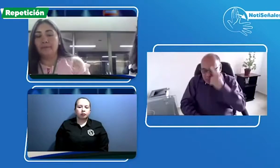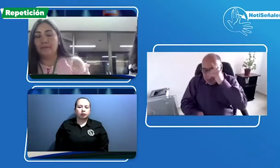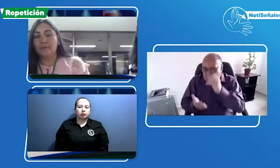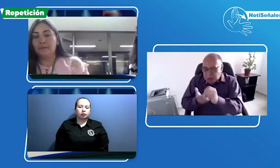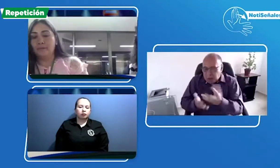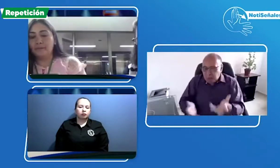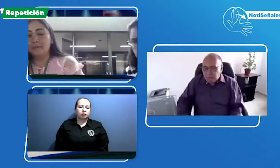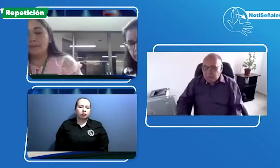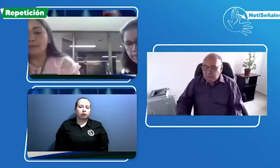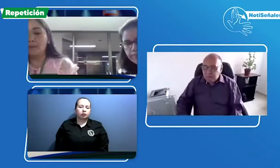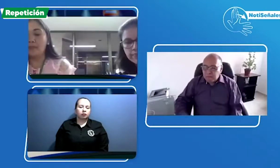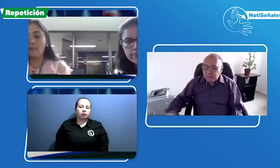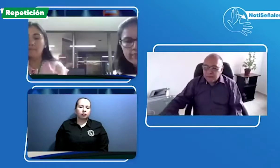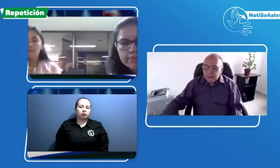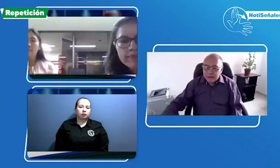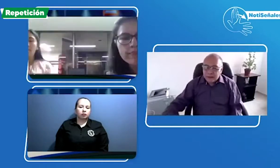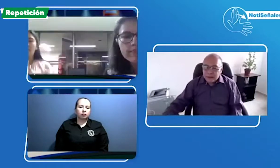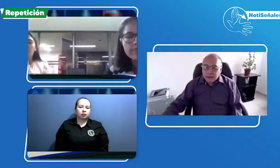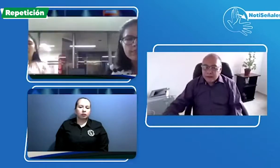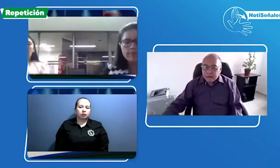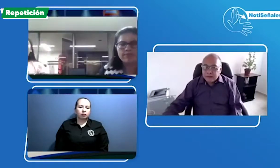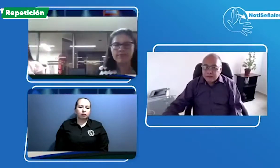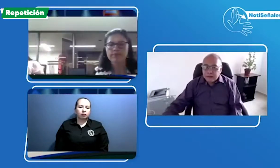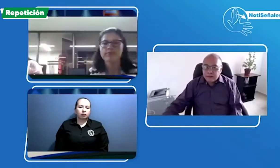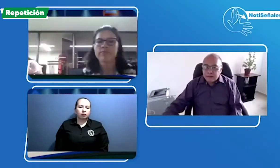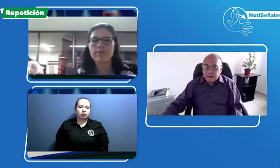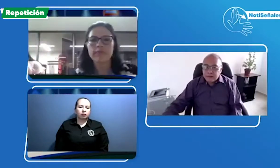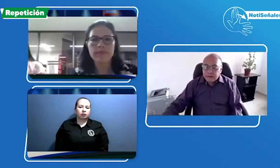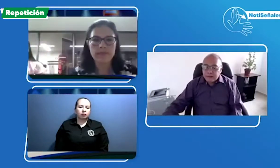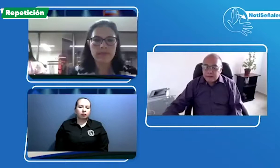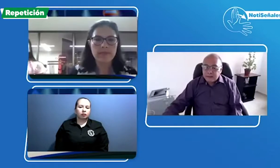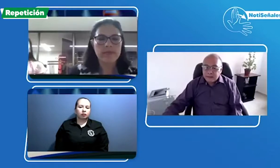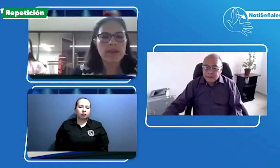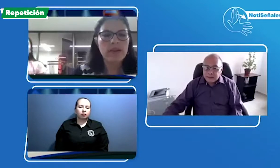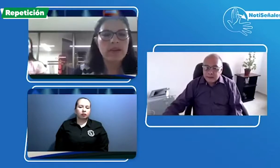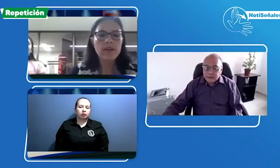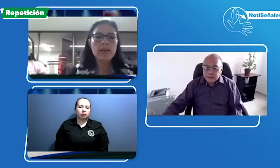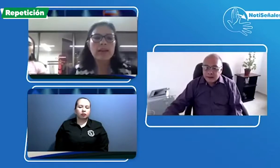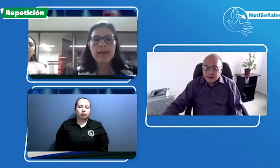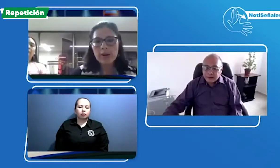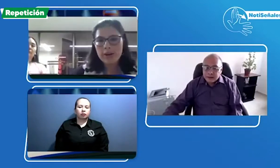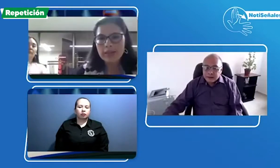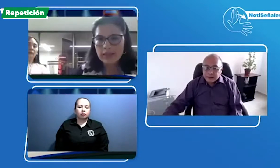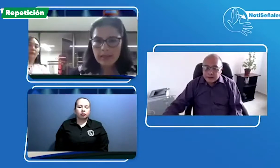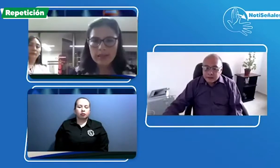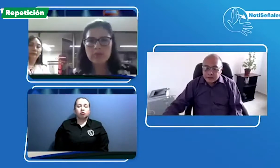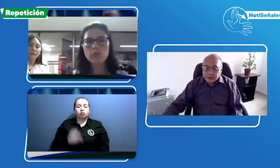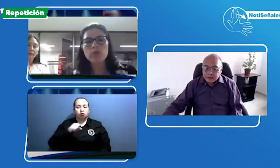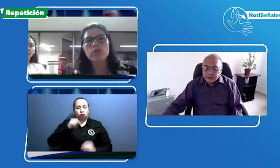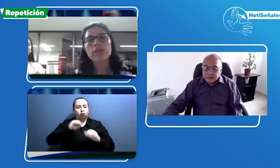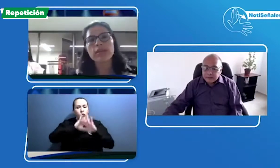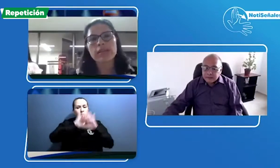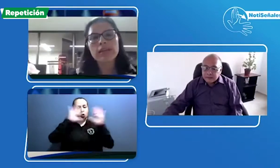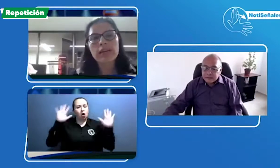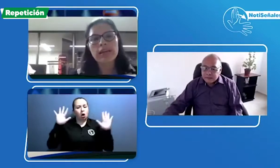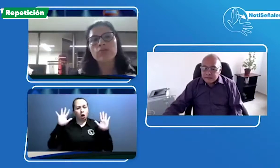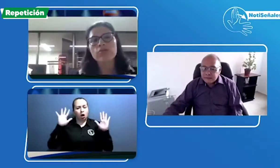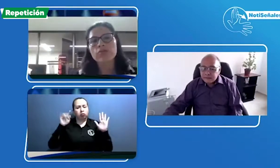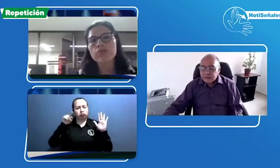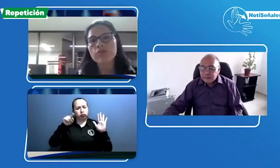profesor, a alguna persona sorda, para que puedan hacer esta clase de socialización. ¿Qué opina? Claro que sí, es muy